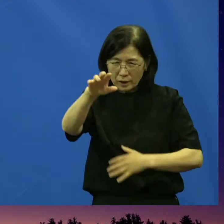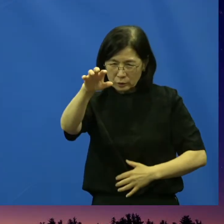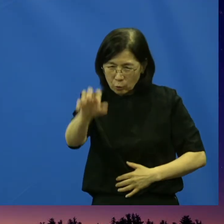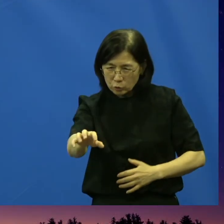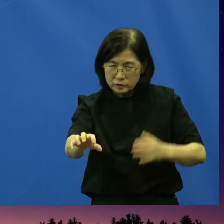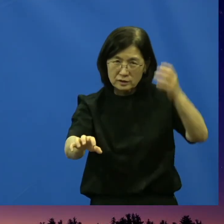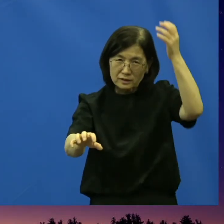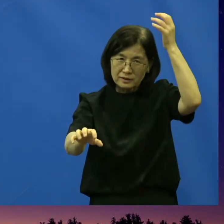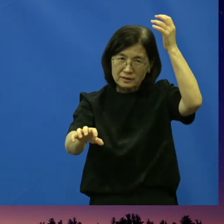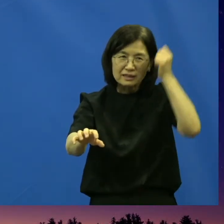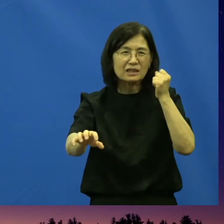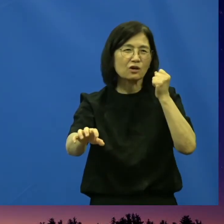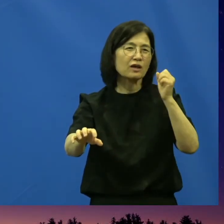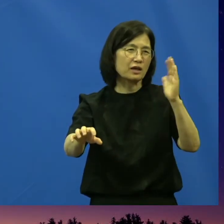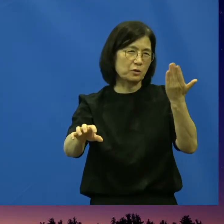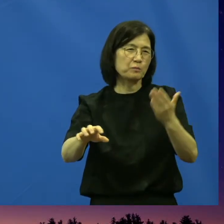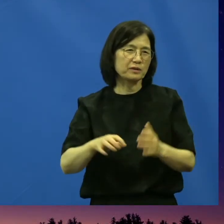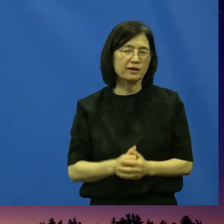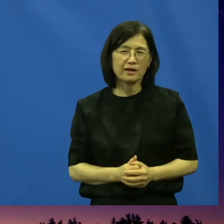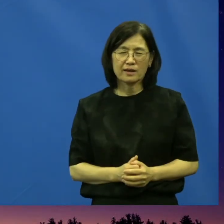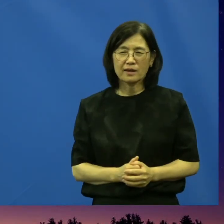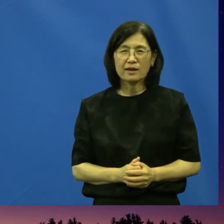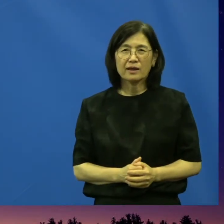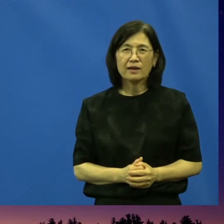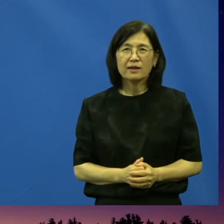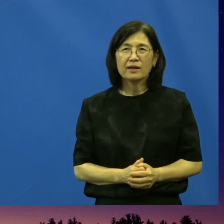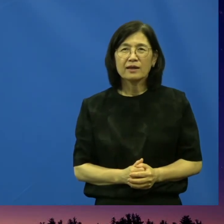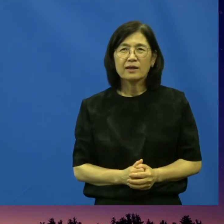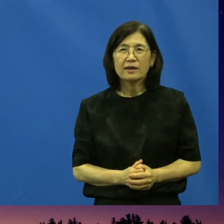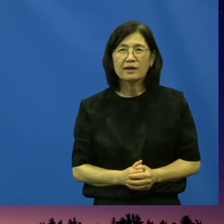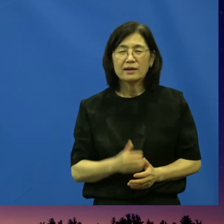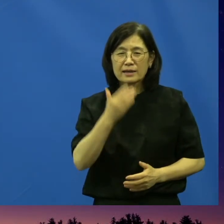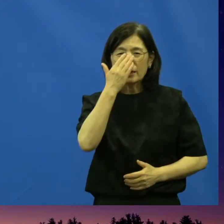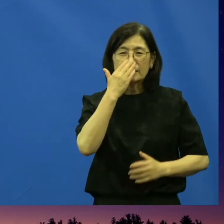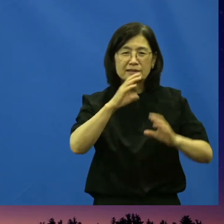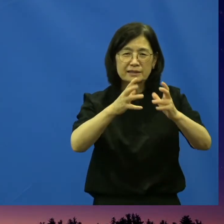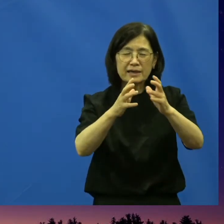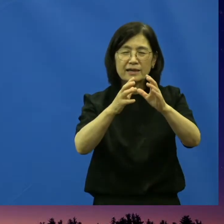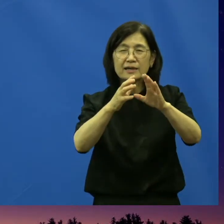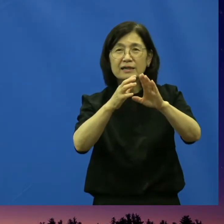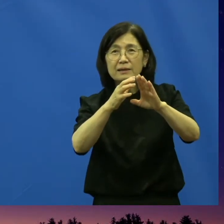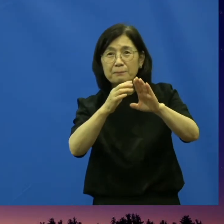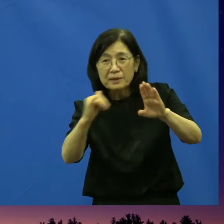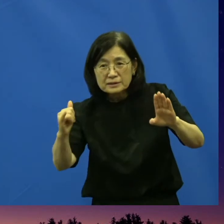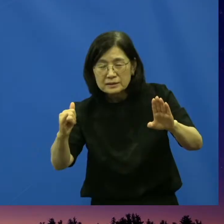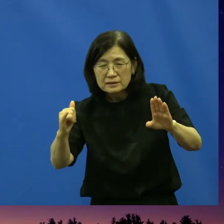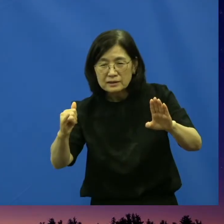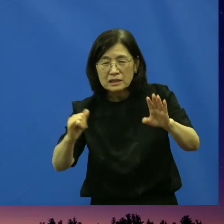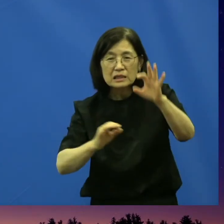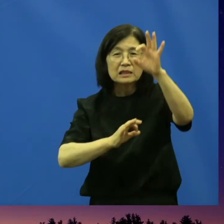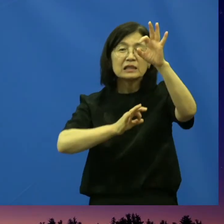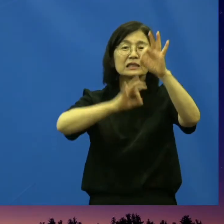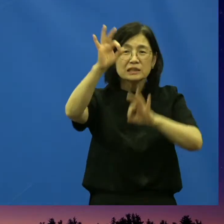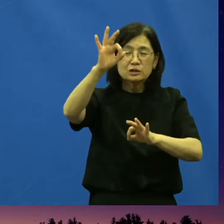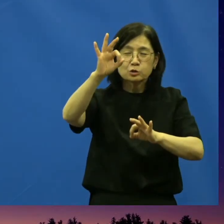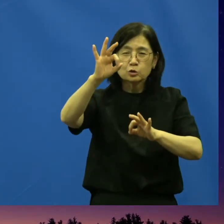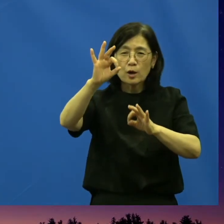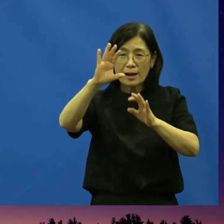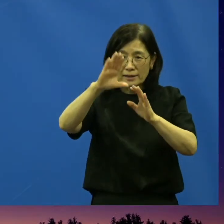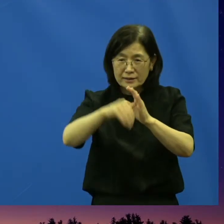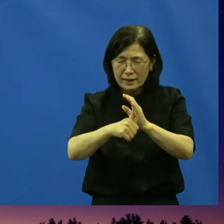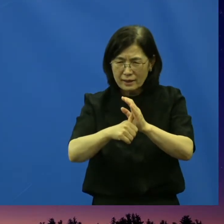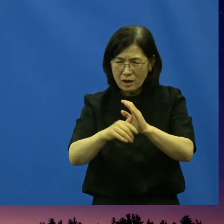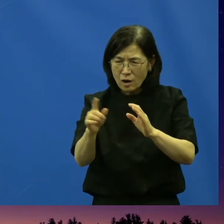가나안 땅에 살았던 이스라엘 백성들은 자기가 부지 중에 실수를 하면 무조건 어디로 도망을 가야 한다는 방향을 알고 있는